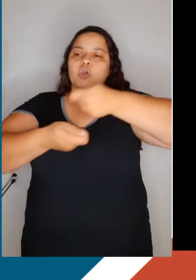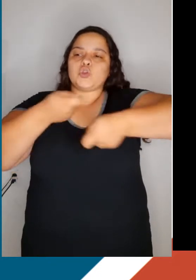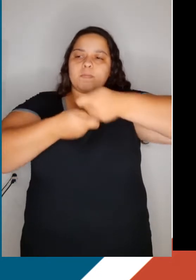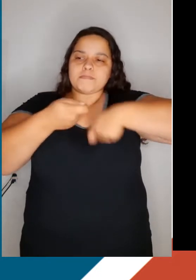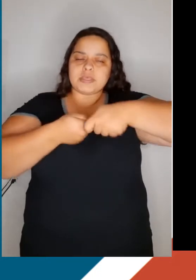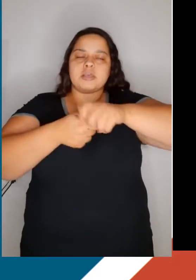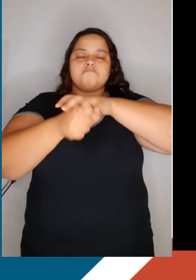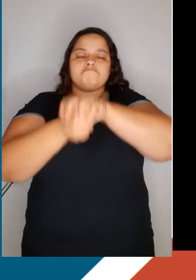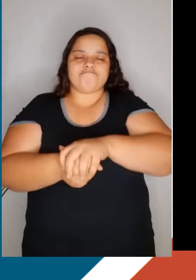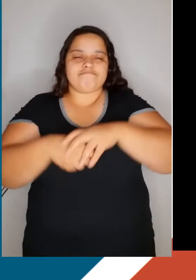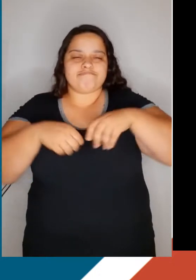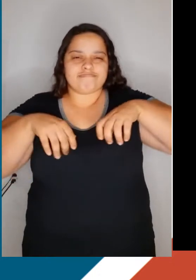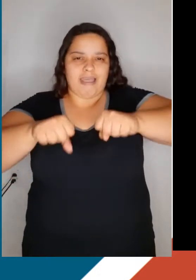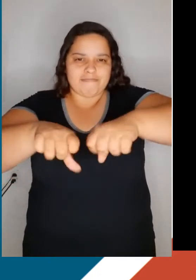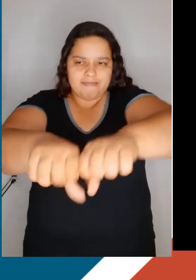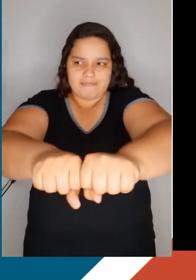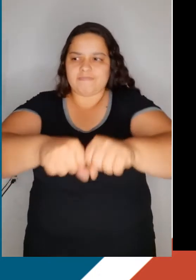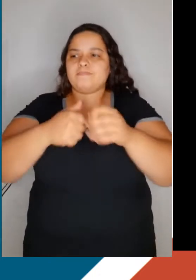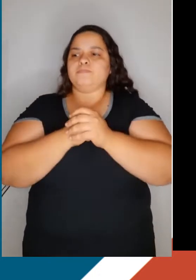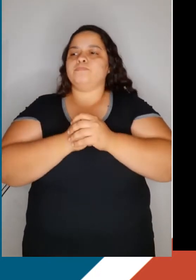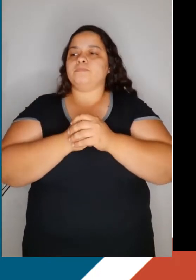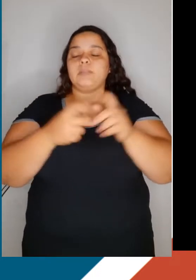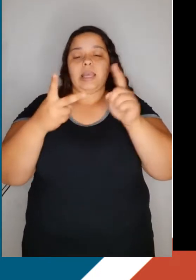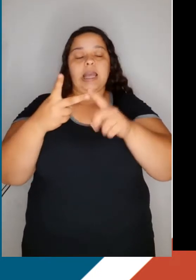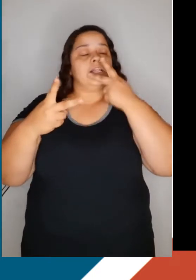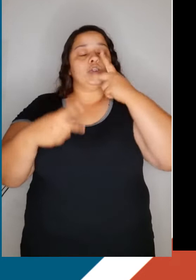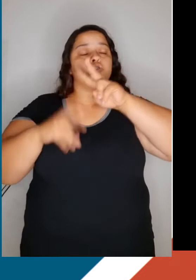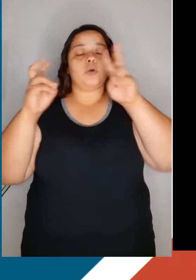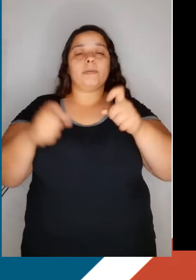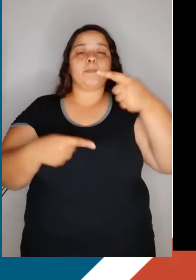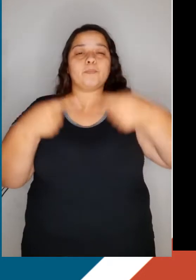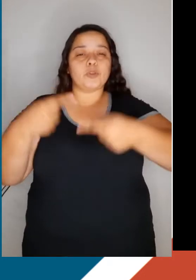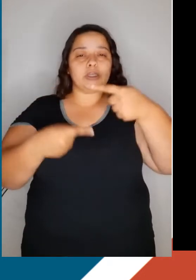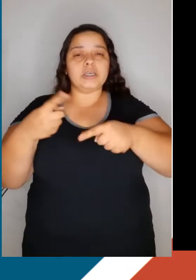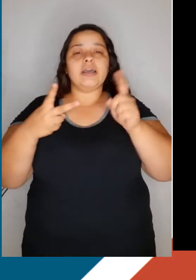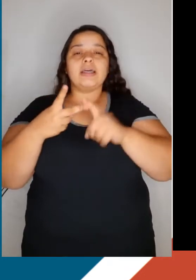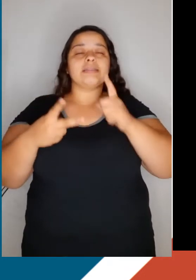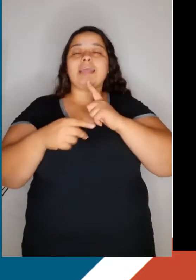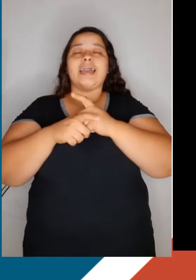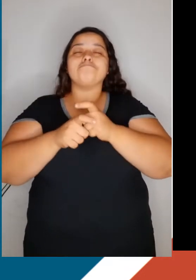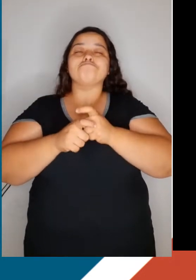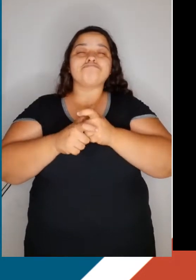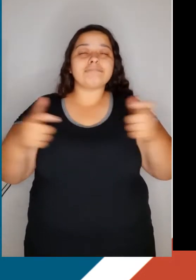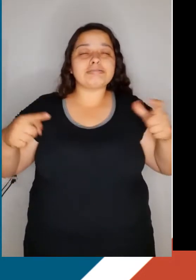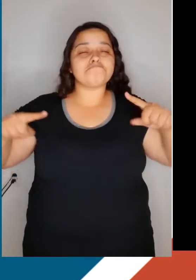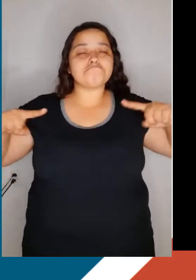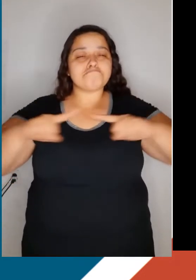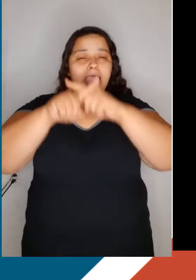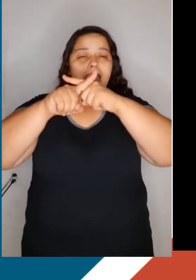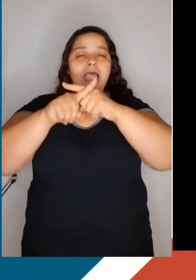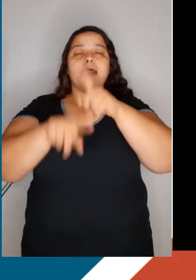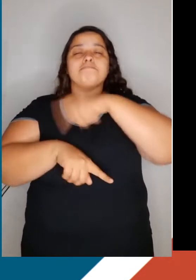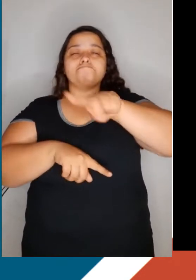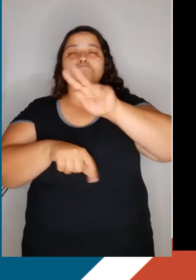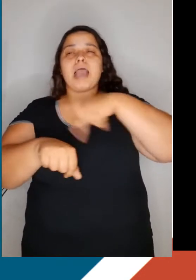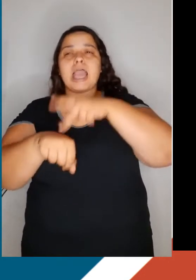territórios coloniais. Falando sobre os aspectos políticos, a gente tem um crescimento da rivalidade entre os